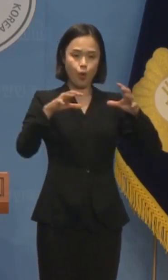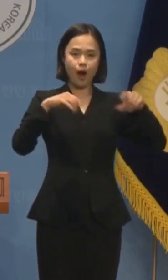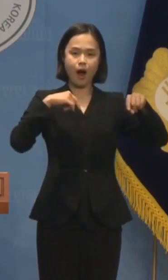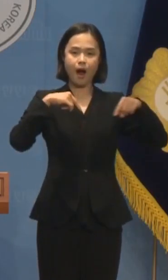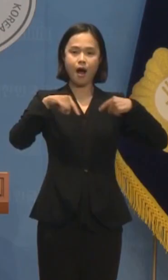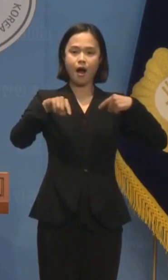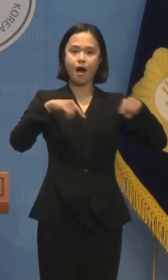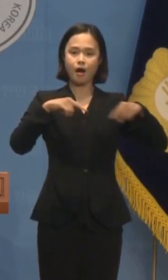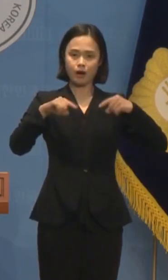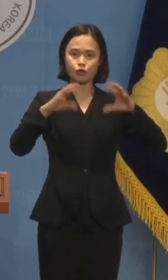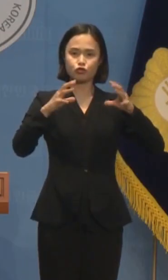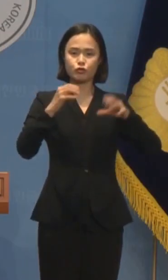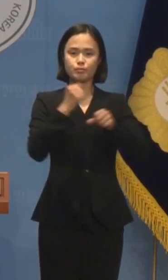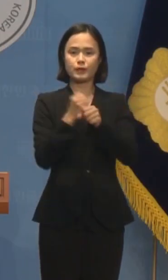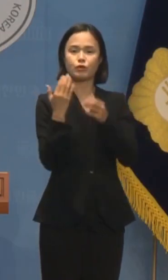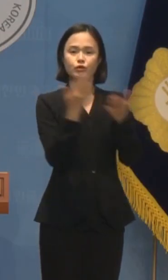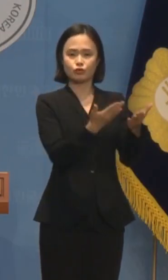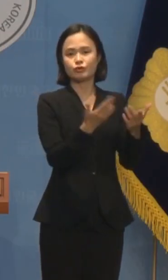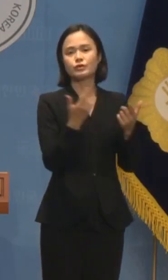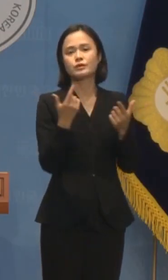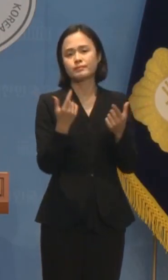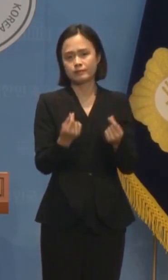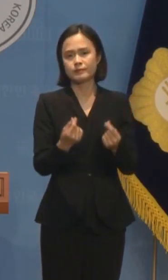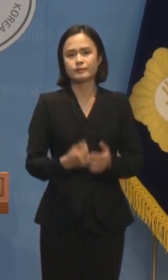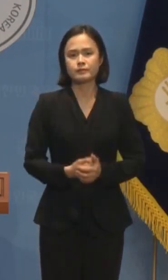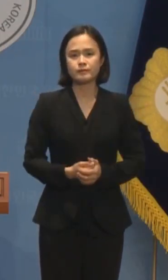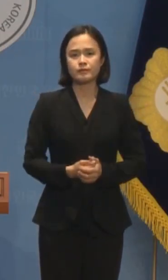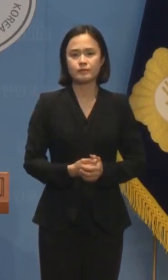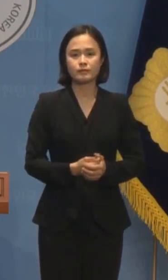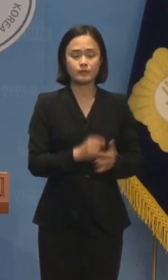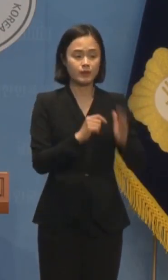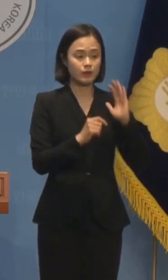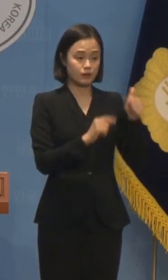과기 출연연의 수장 자리마저 이제 김건희 여사가 점지하는 것입니까?